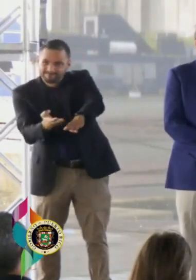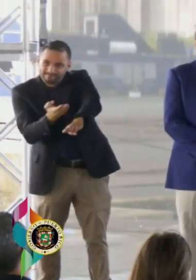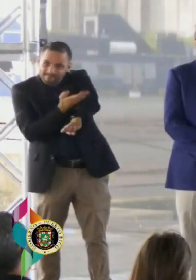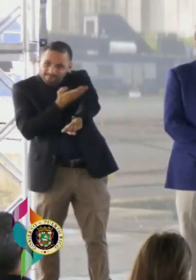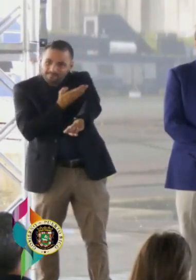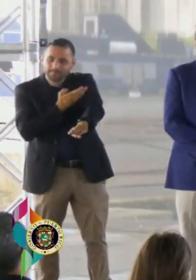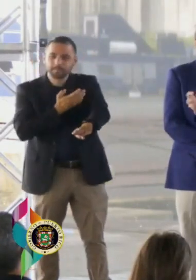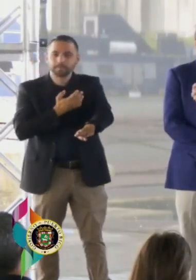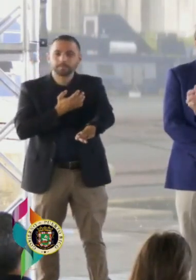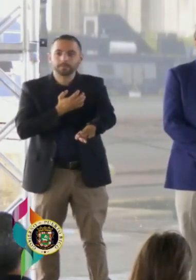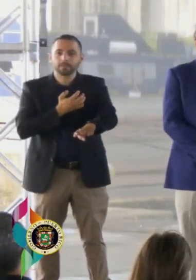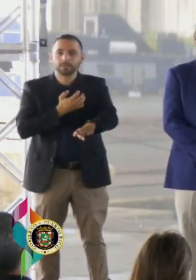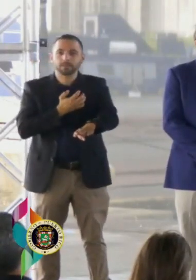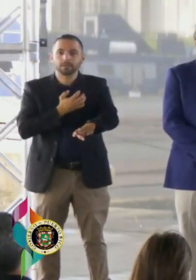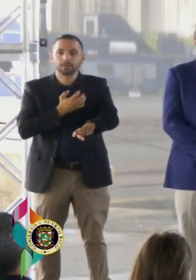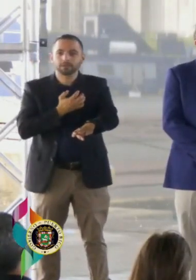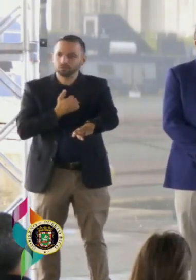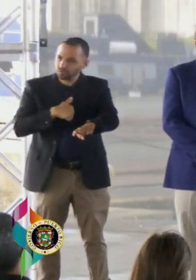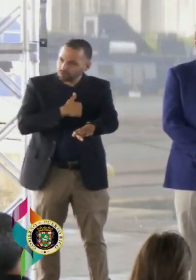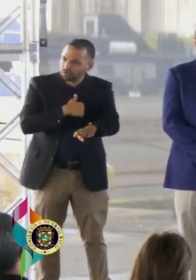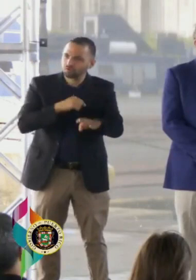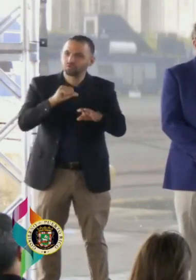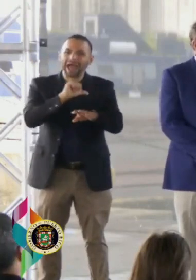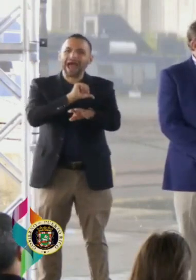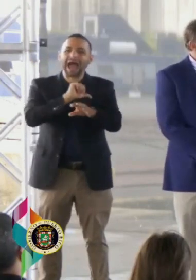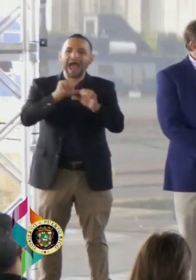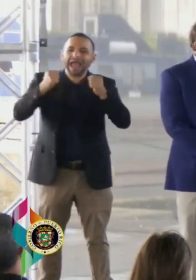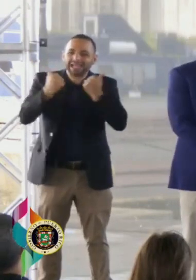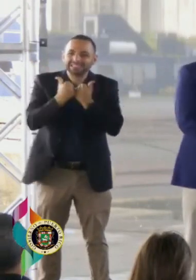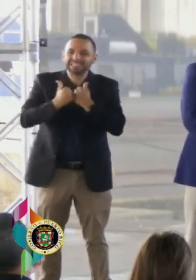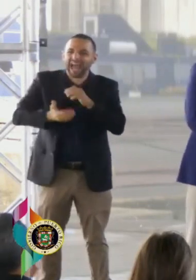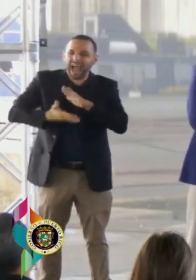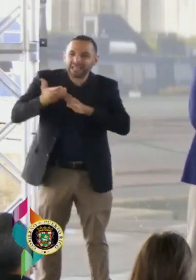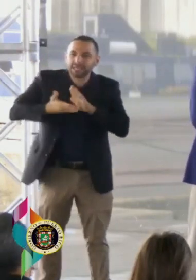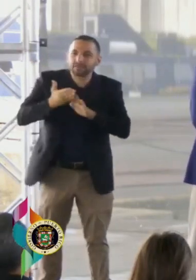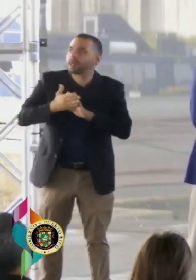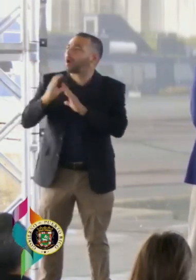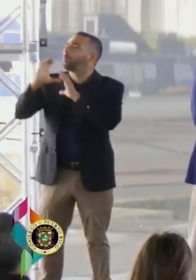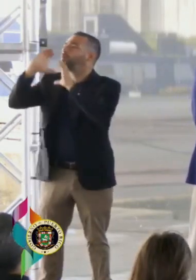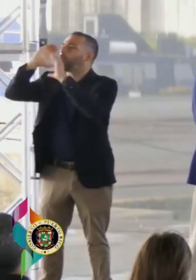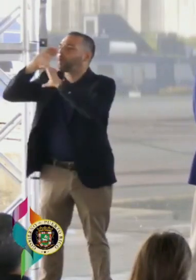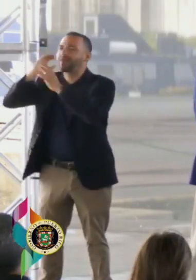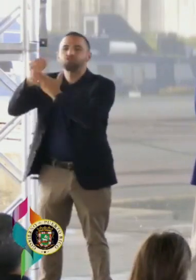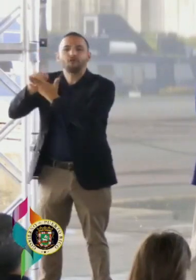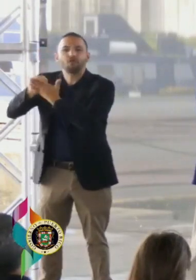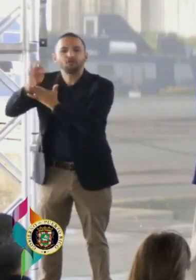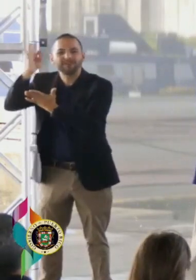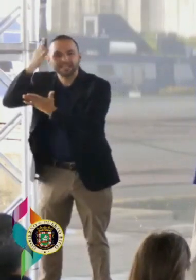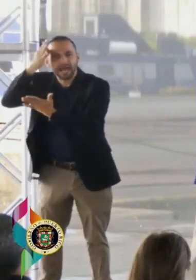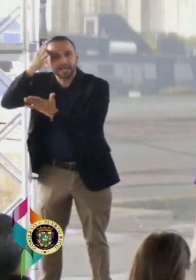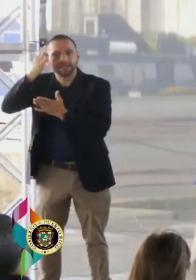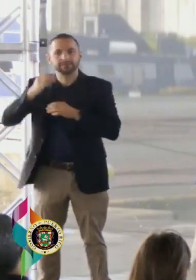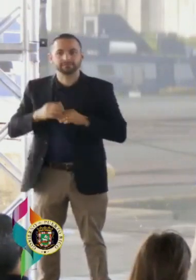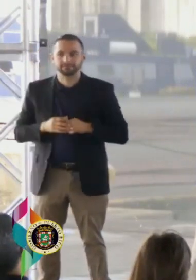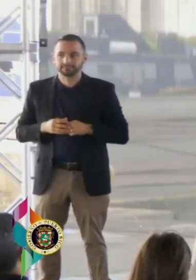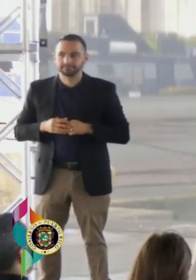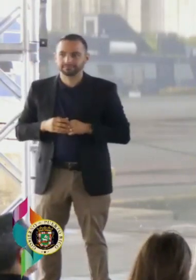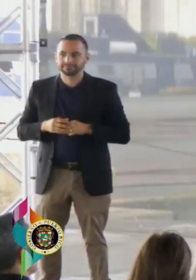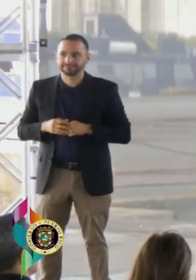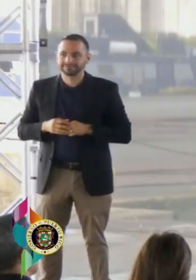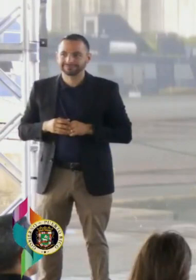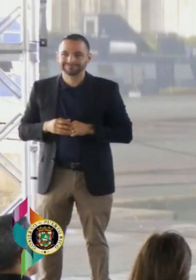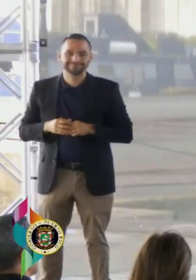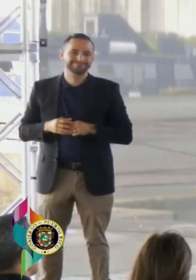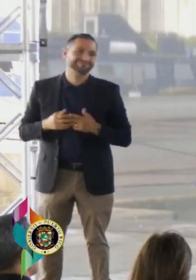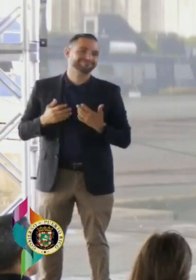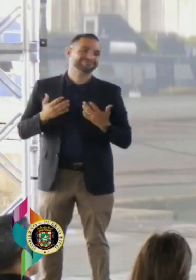autoridad Y ser una autoridad activa compitiendo por fondos federales y hasta regulando operaciones marítimas en horabuena hoy es en